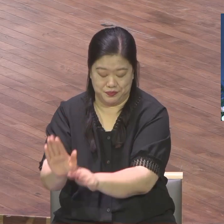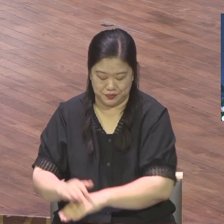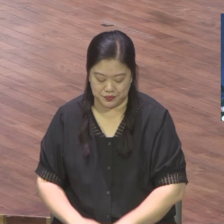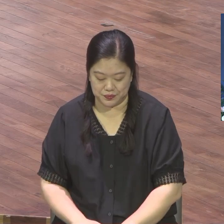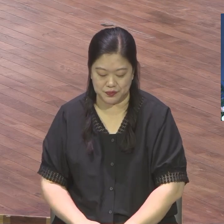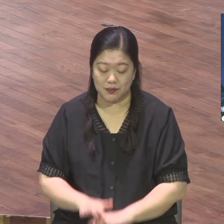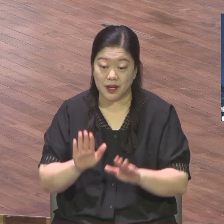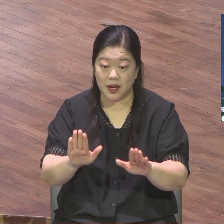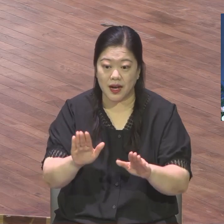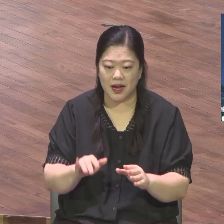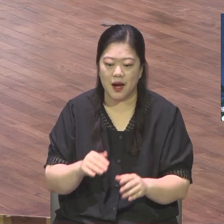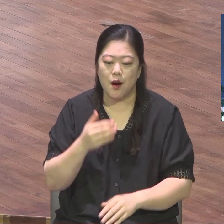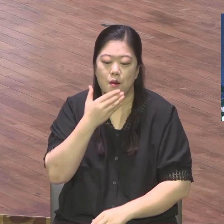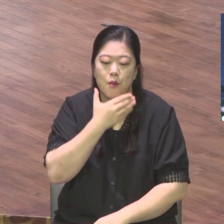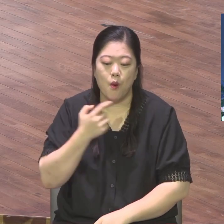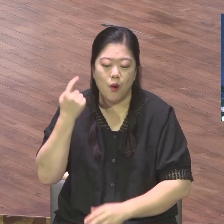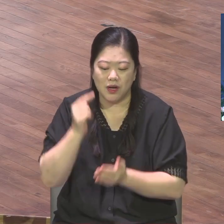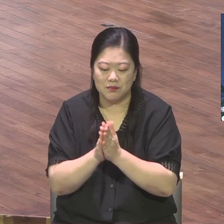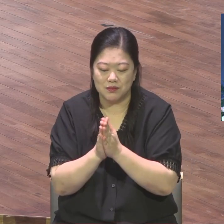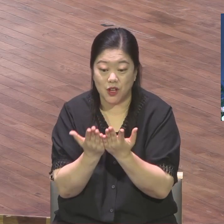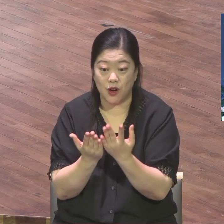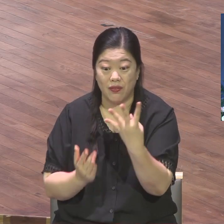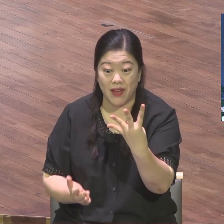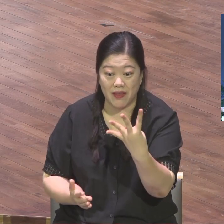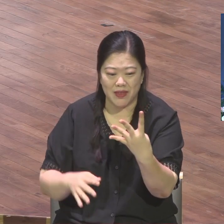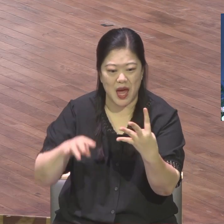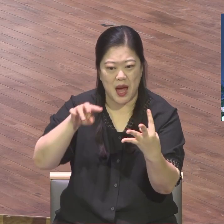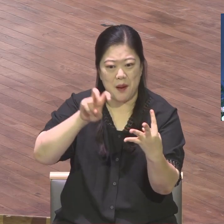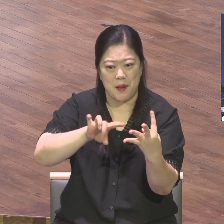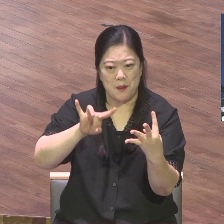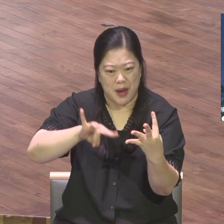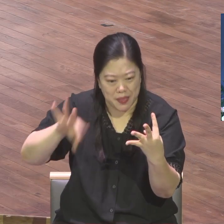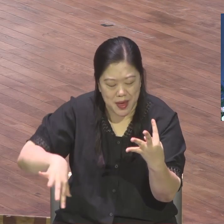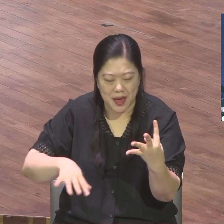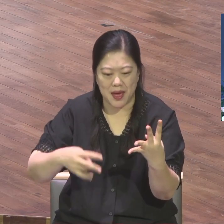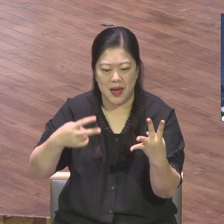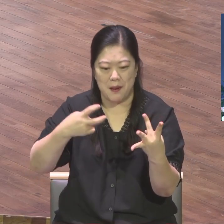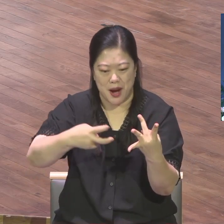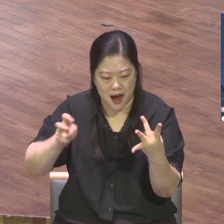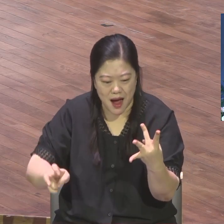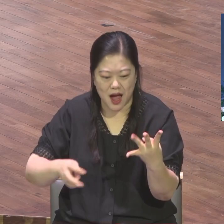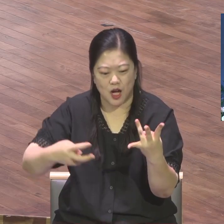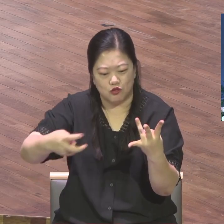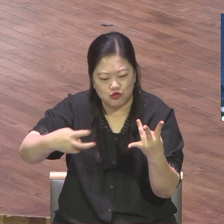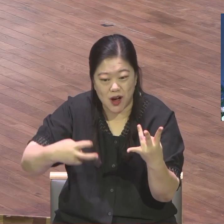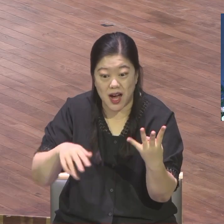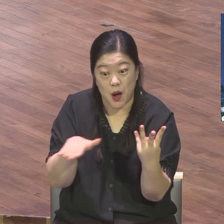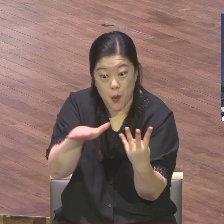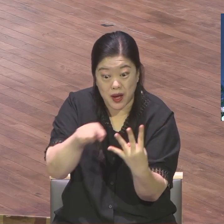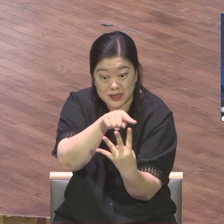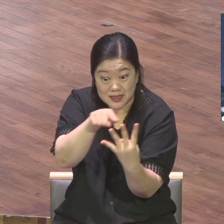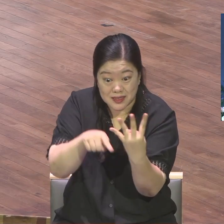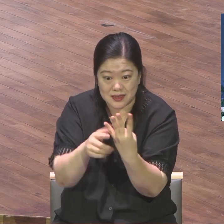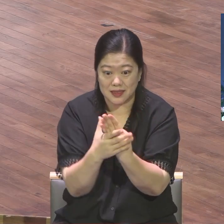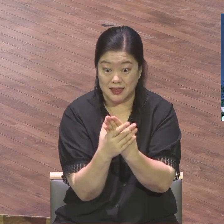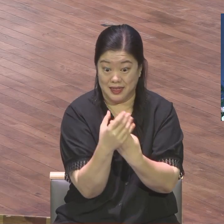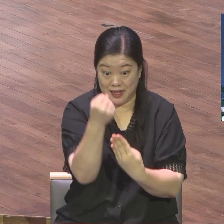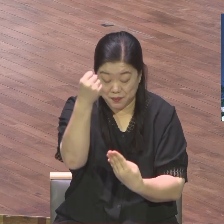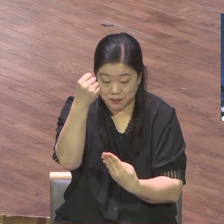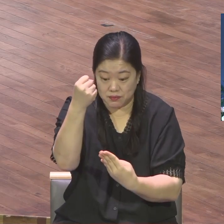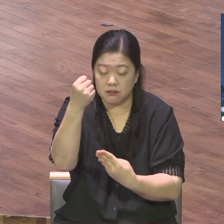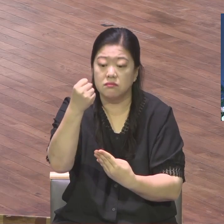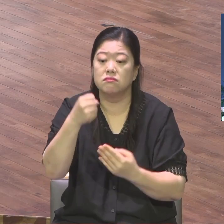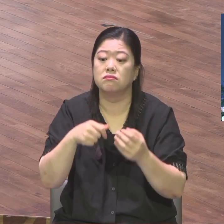보면 공통된 특징이 하나 있는데 그 결말 부분이 다 하나로 귀결이 되게 돼 있어요.